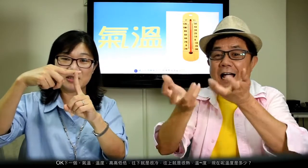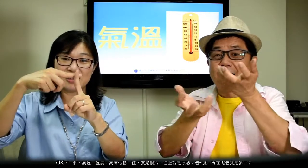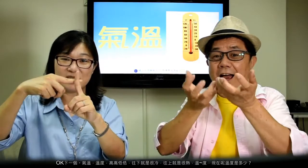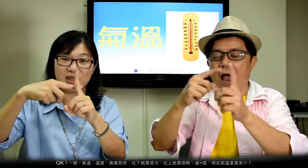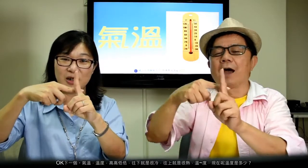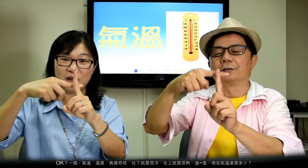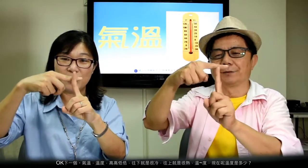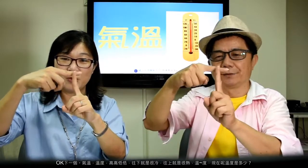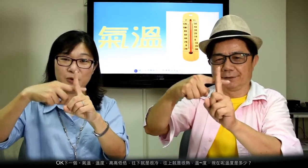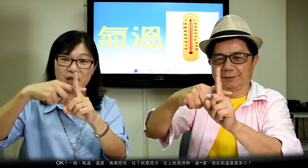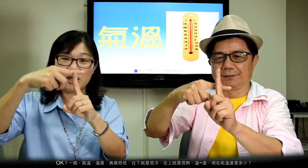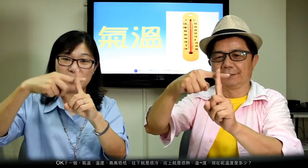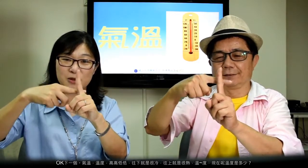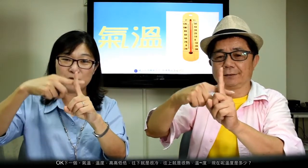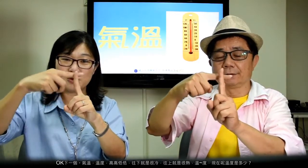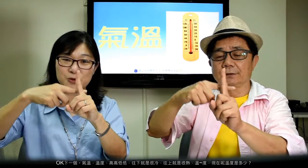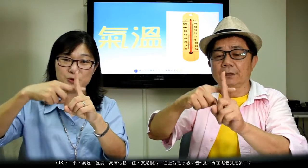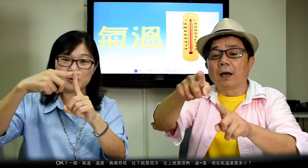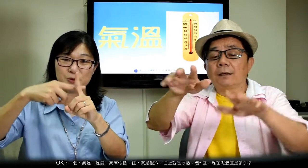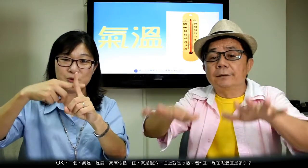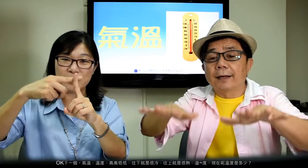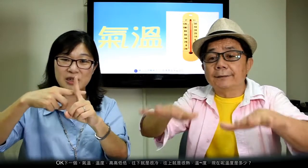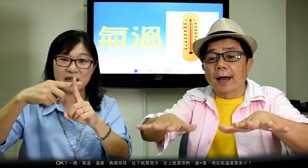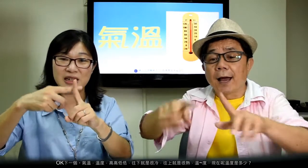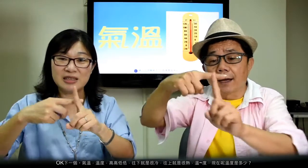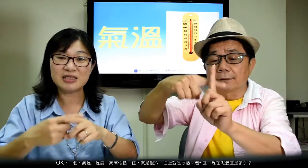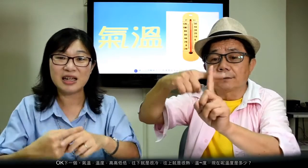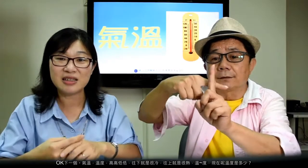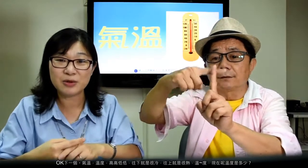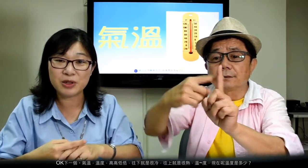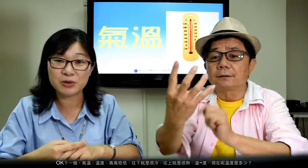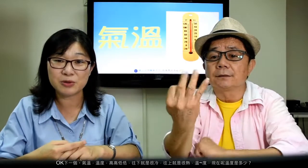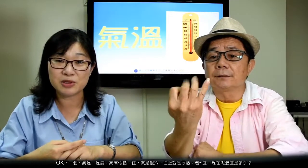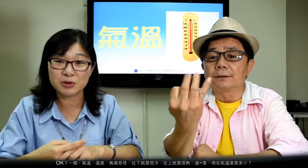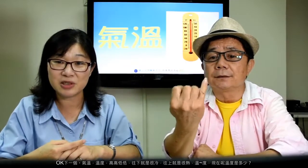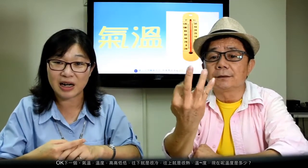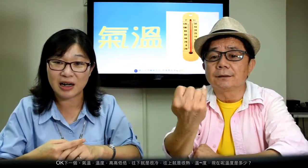热，温度。现在呢，温度是多